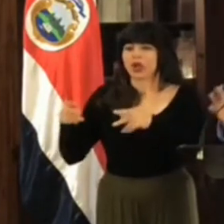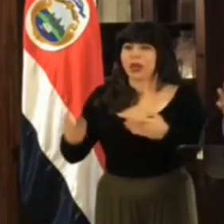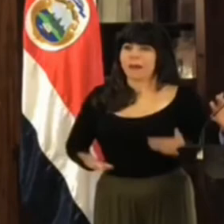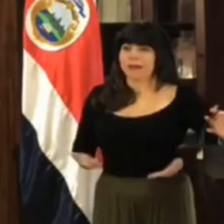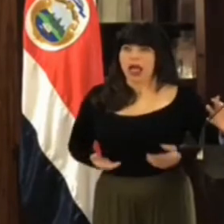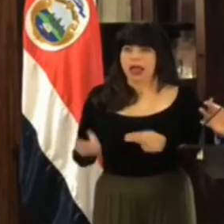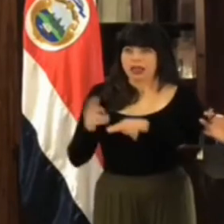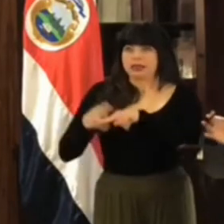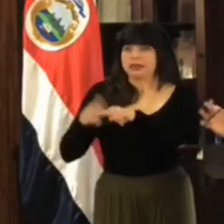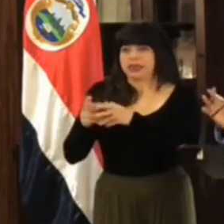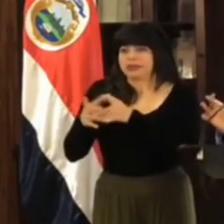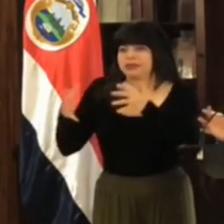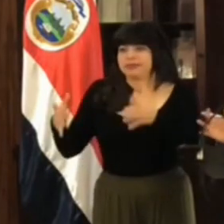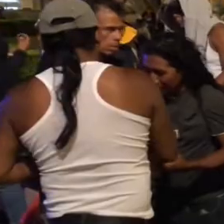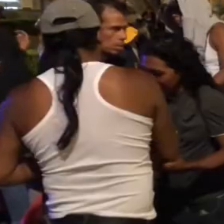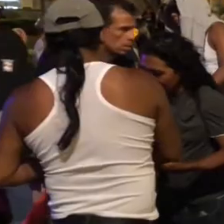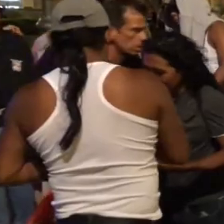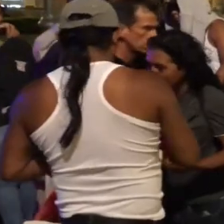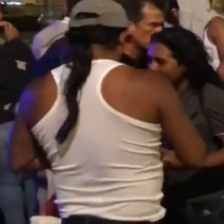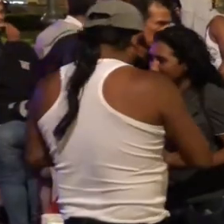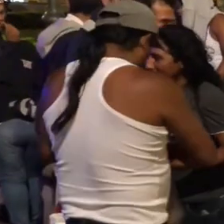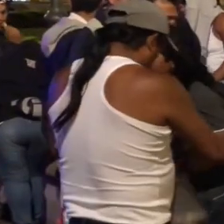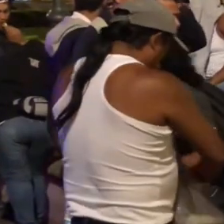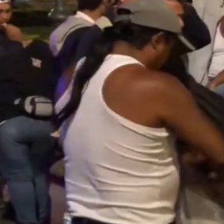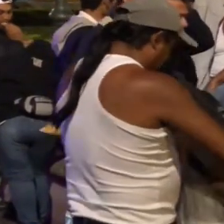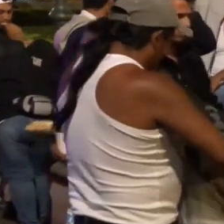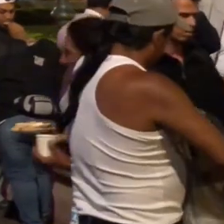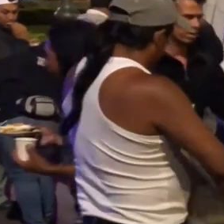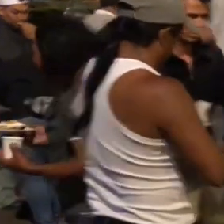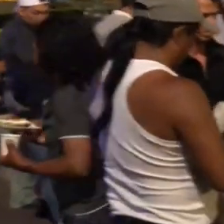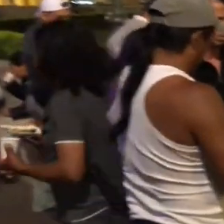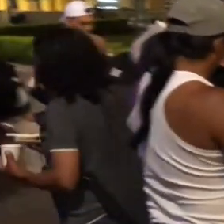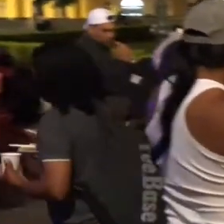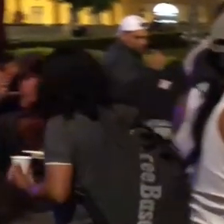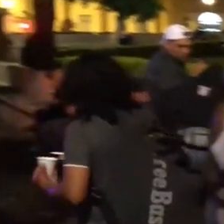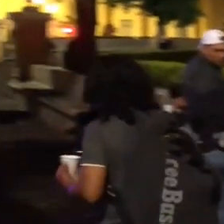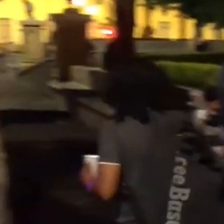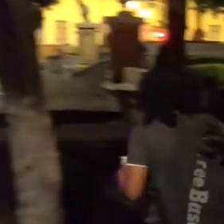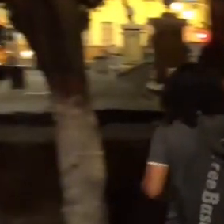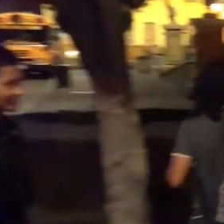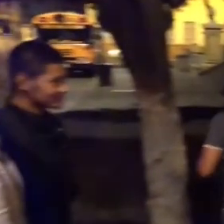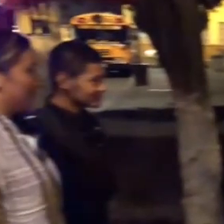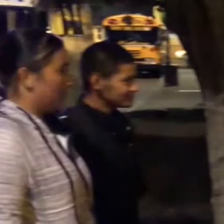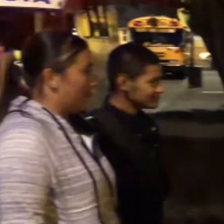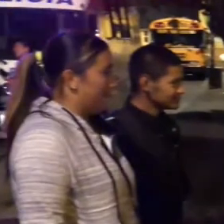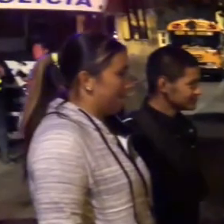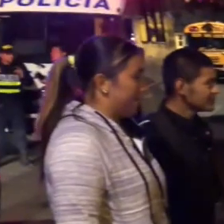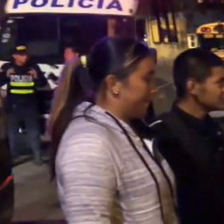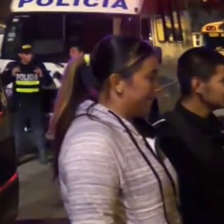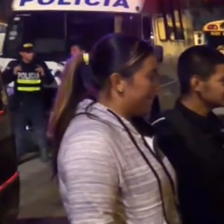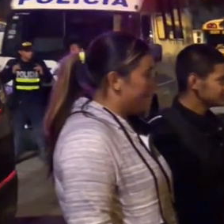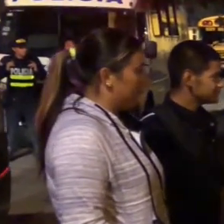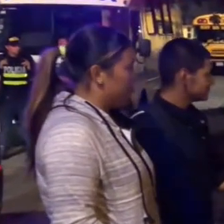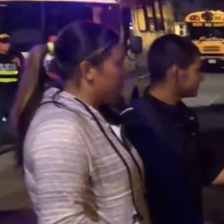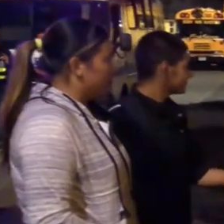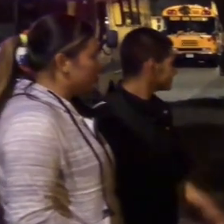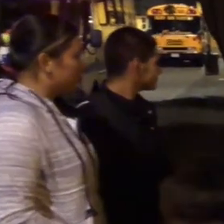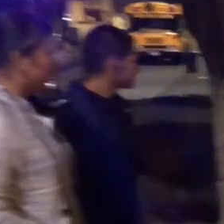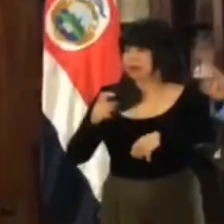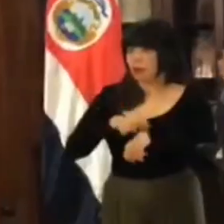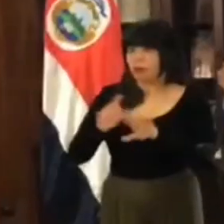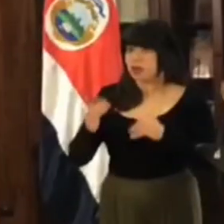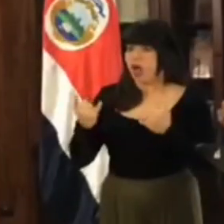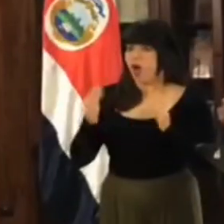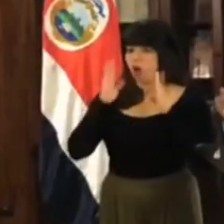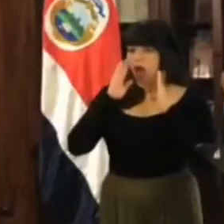adicional que está requiriendo migración. Hay un aumento que podría llegar a una crisis, por el momento estamos